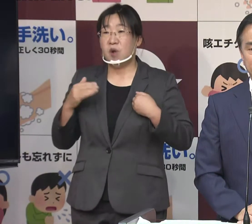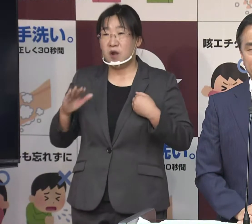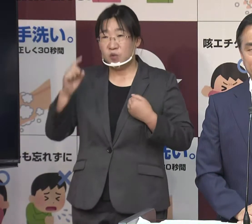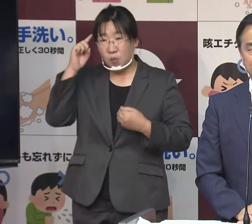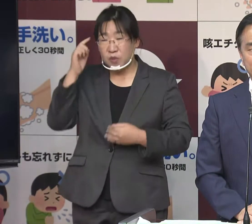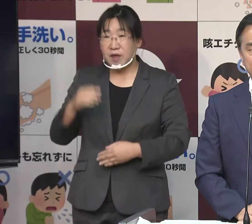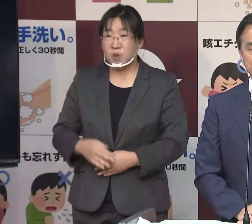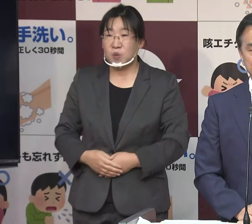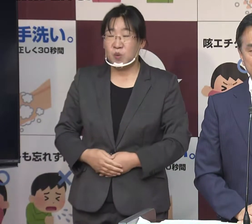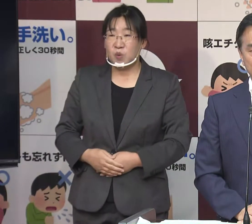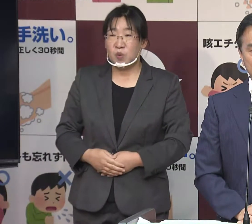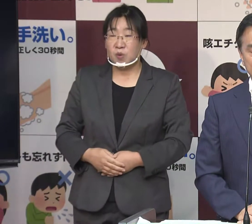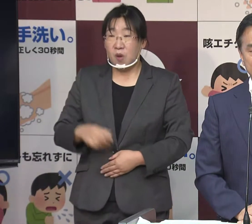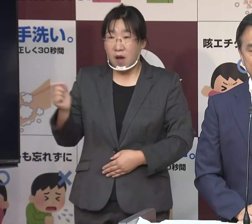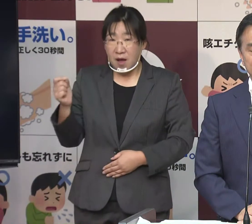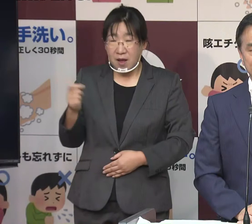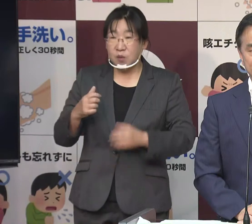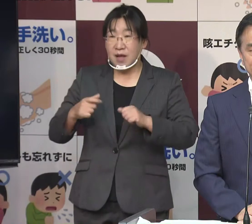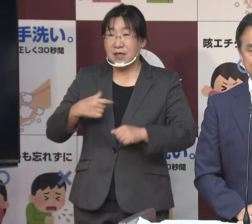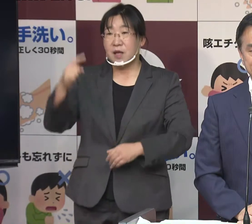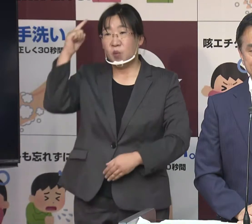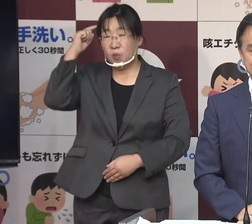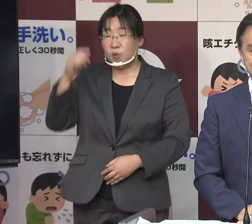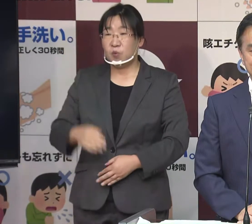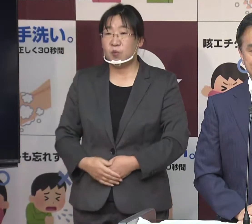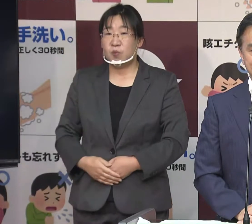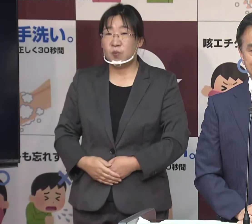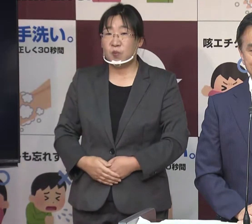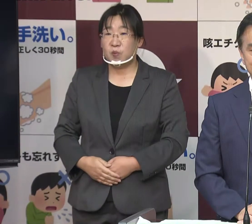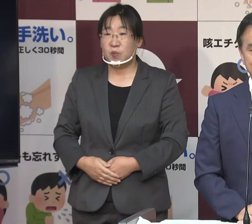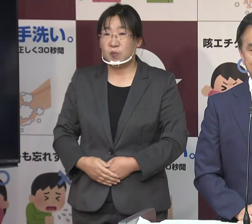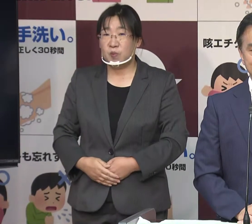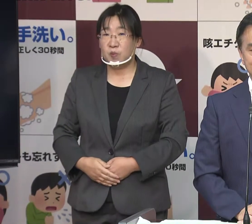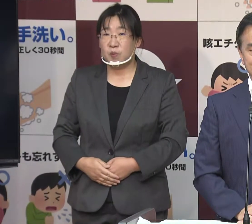ので、まあ、これを迅速に行っていきたいと思います。